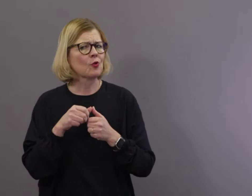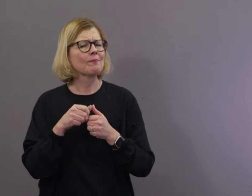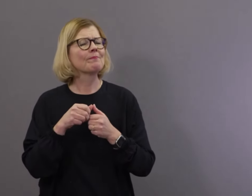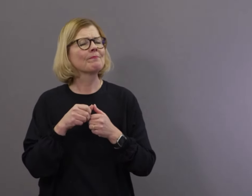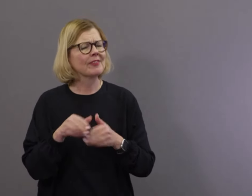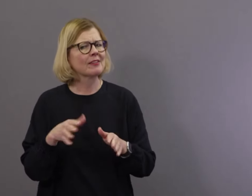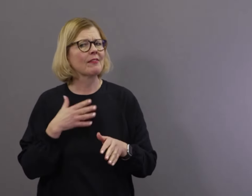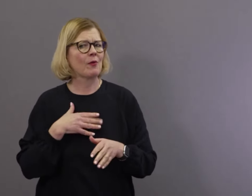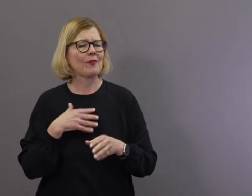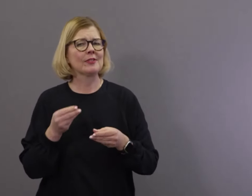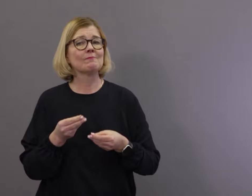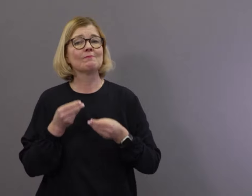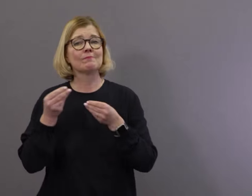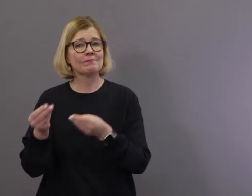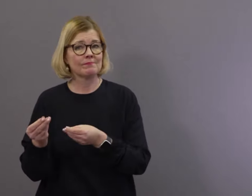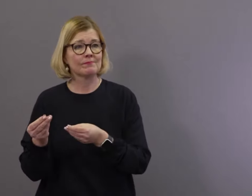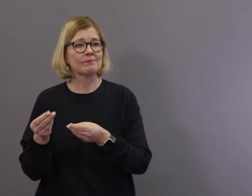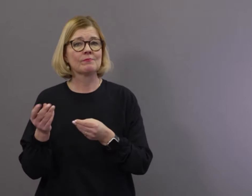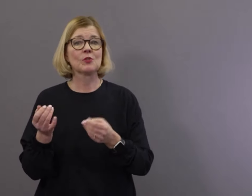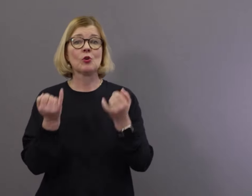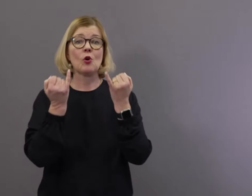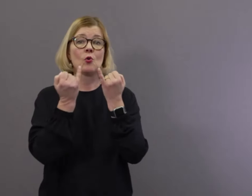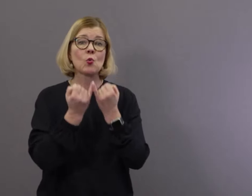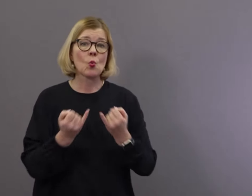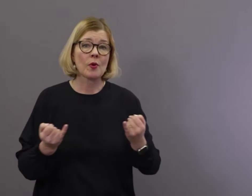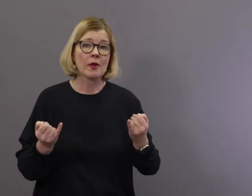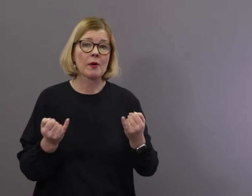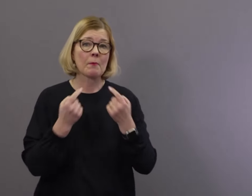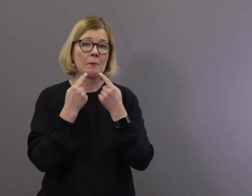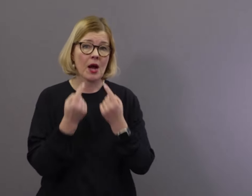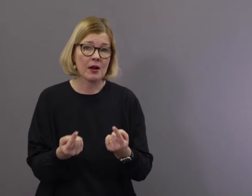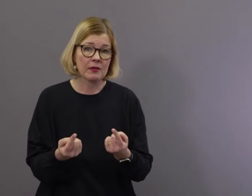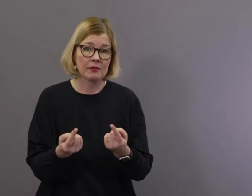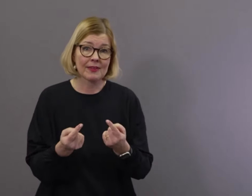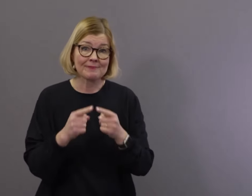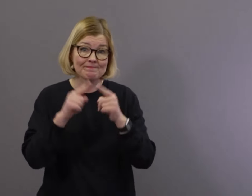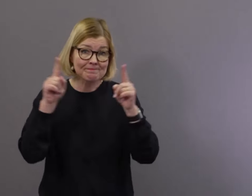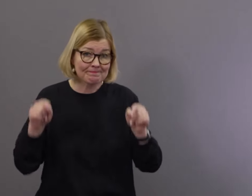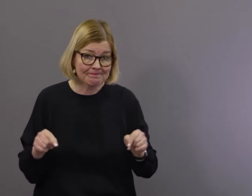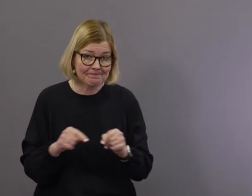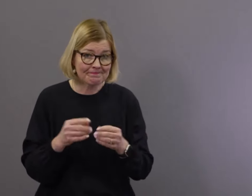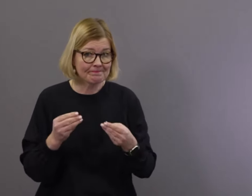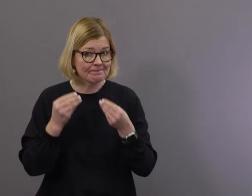Viittomakielitekopalkinto on luovutettu, mutta Kuurainliitto haluaa luovuttaa myös kunniamaininnan.